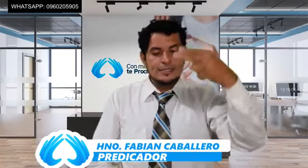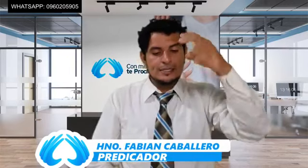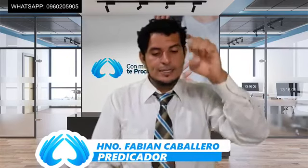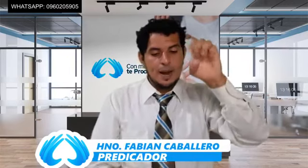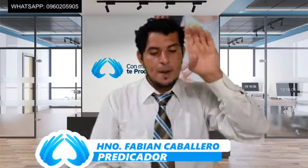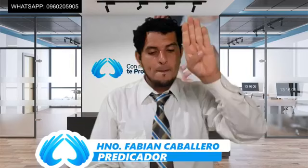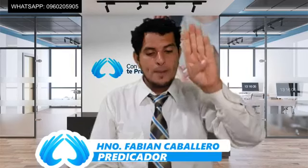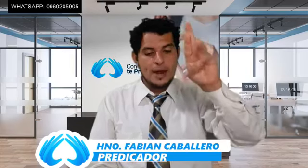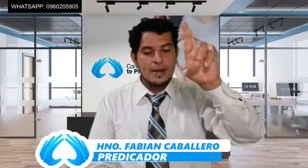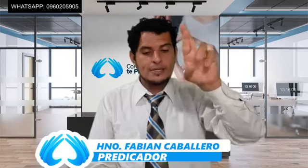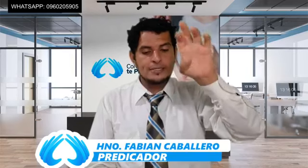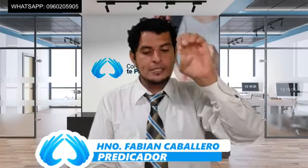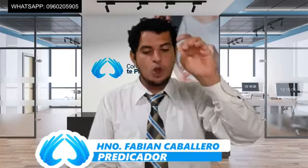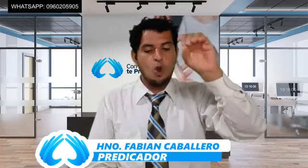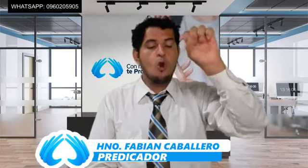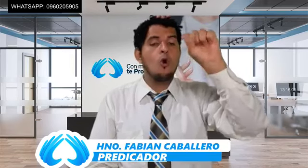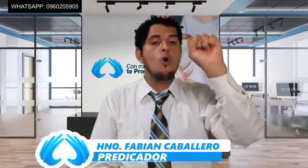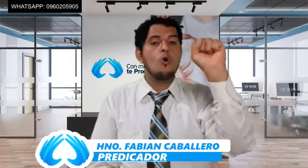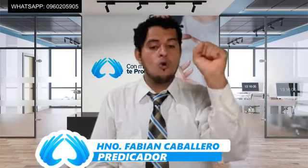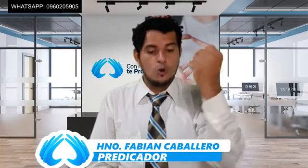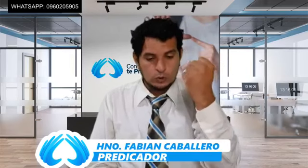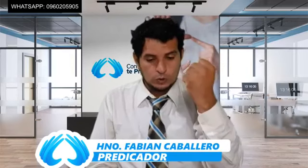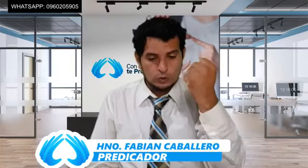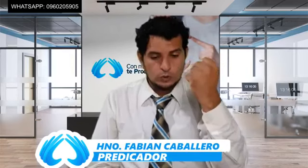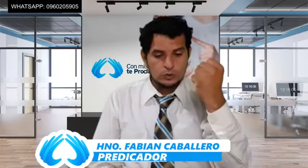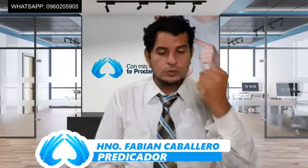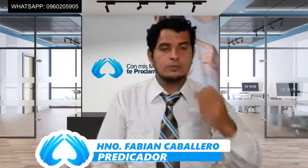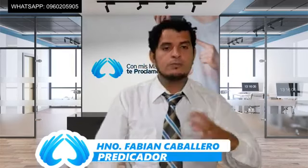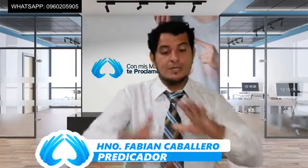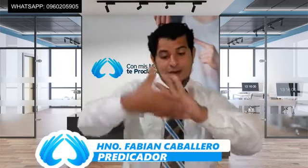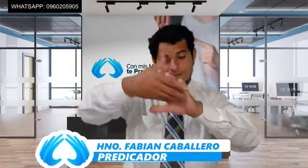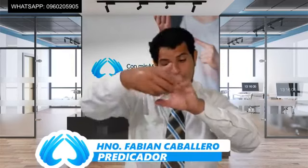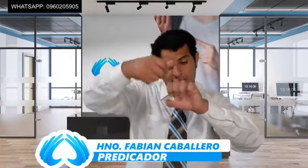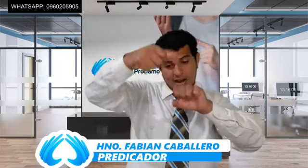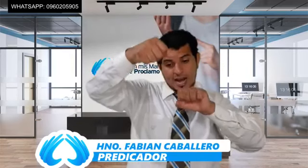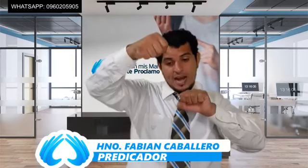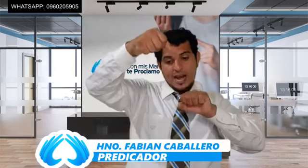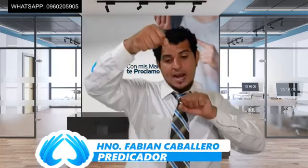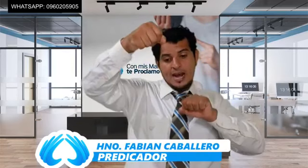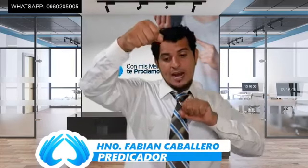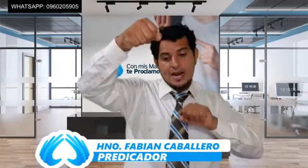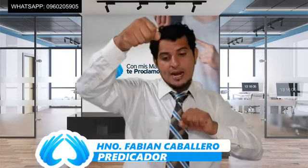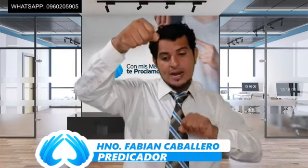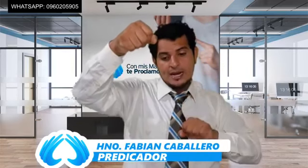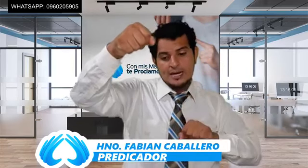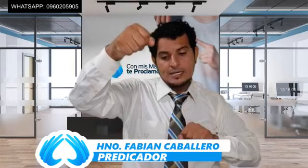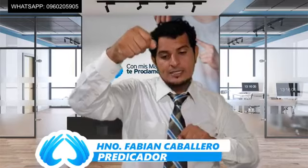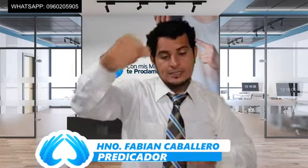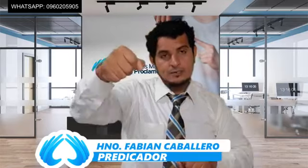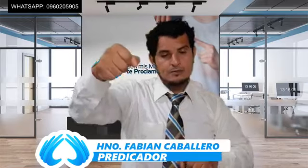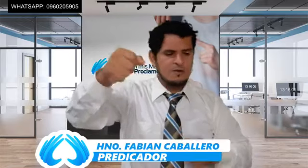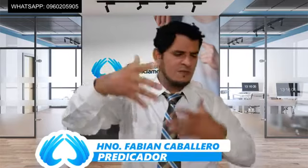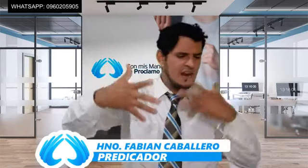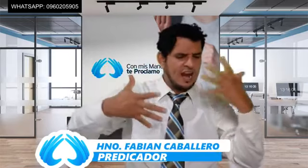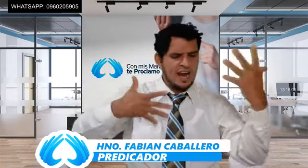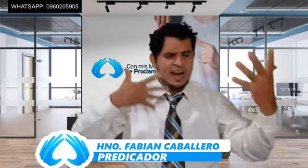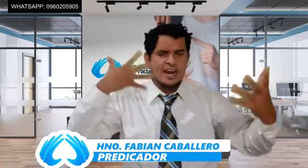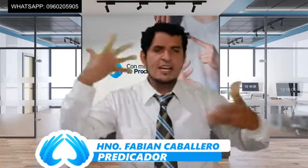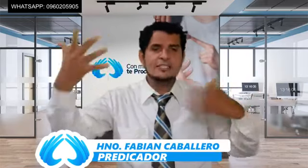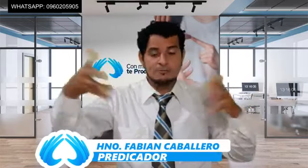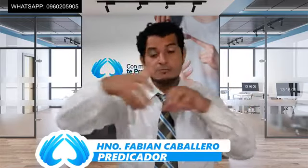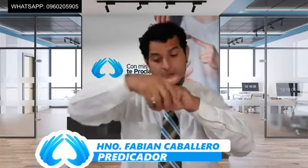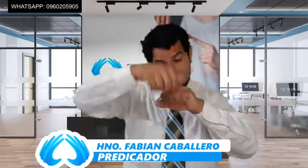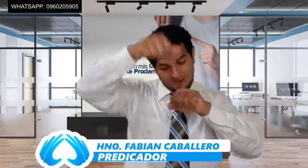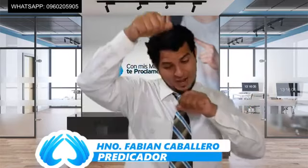Ahora vamos a ver las cartas paulinas. ¿Cuáles son? Los el libro de Romanos y el